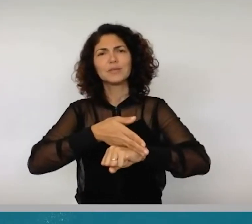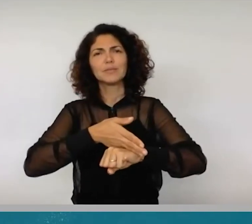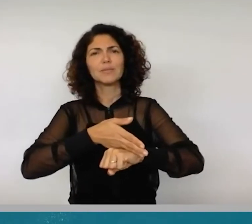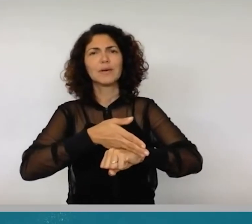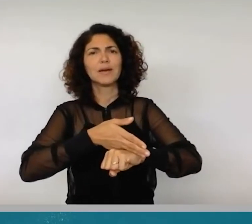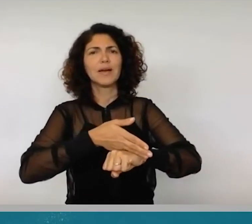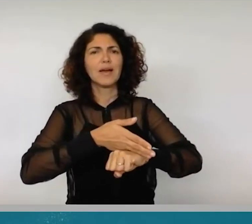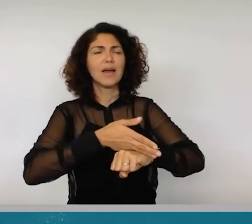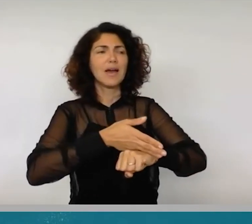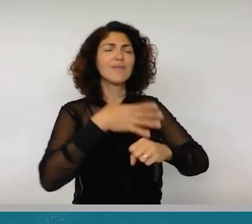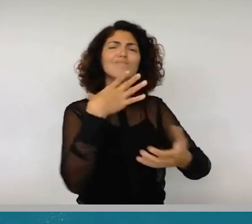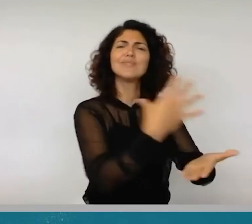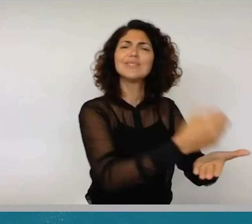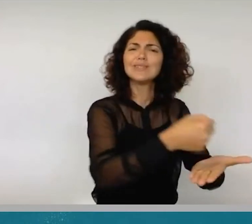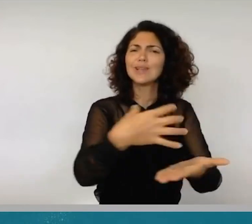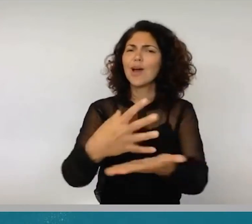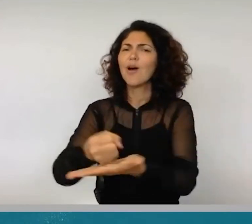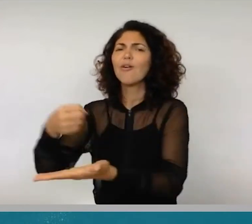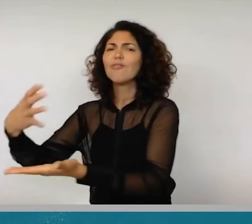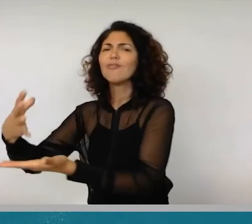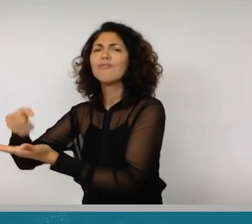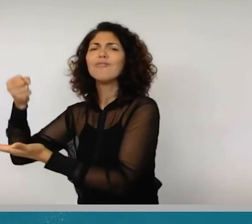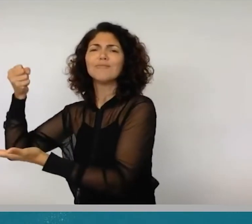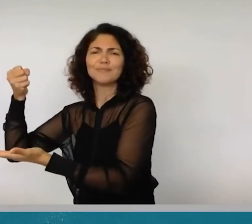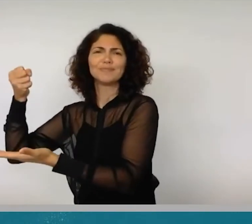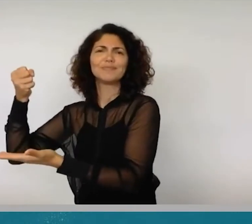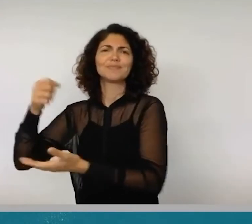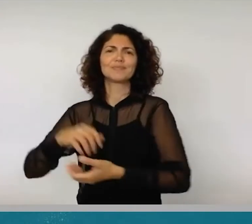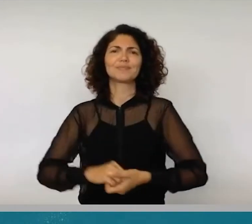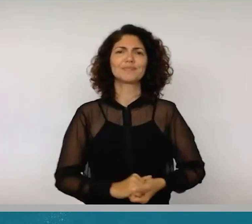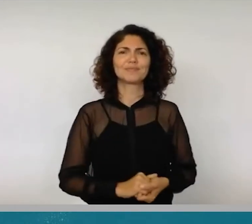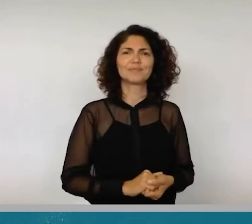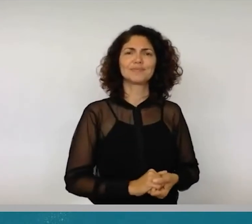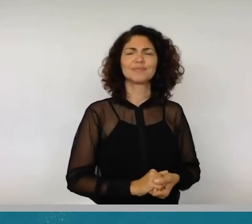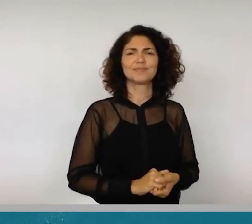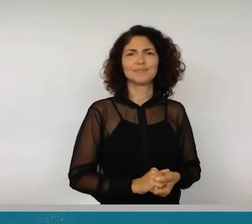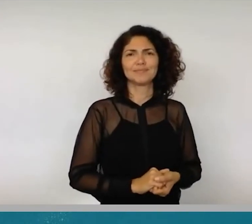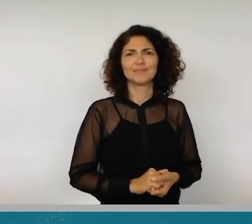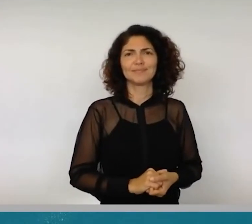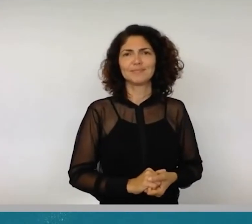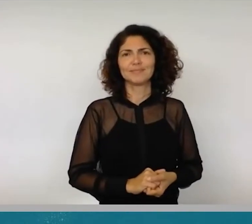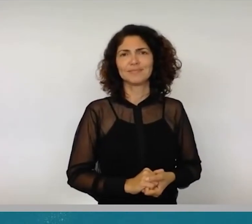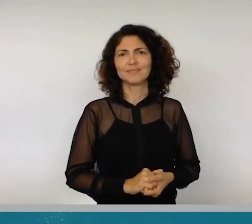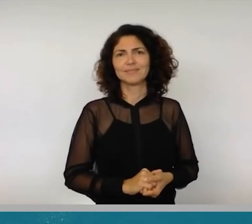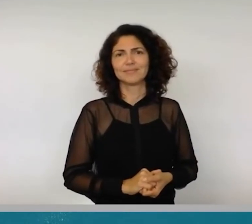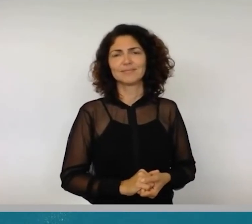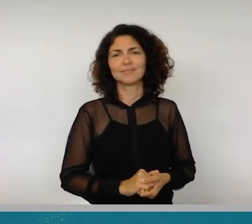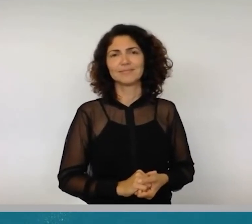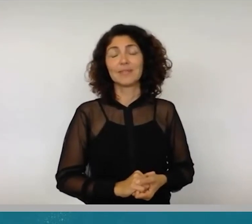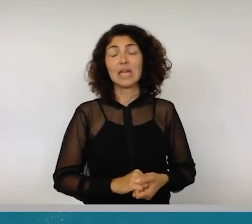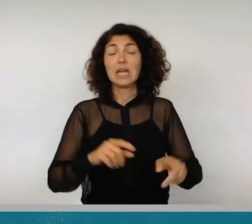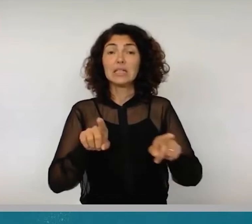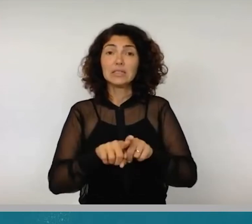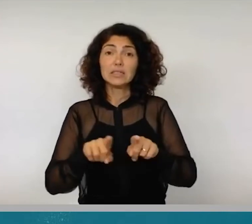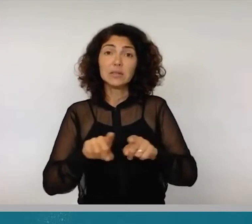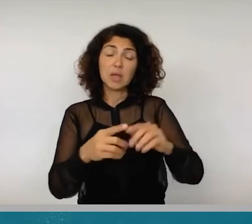repartindo o nosso pão, né? E trazer os desabrigados para a igreja, para a casa do Senhor.